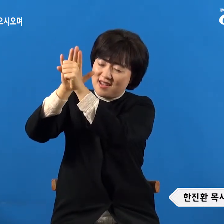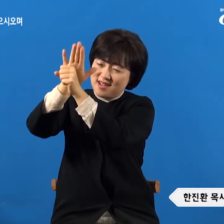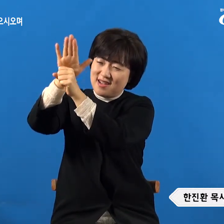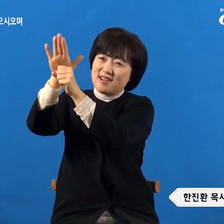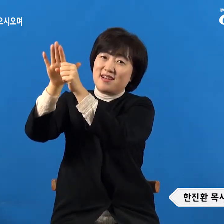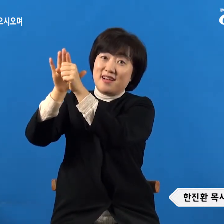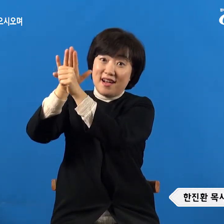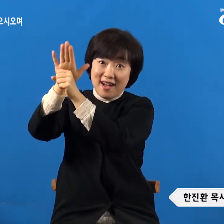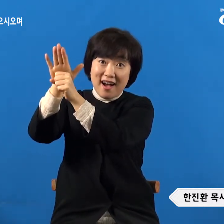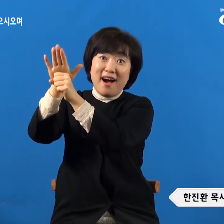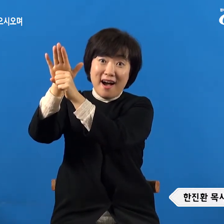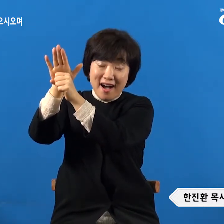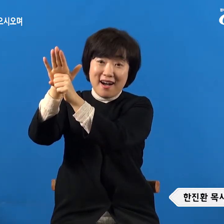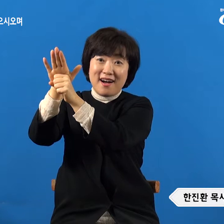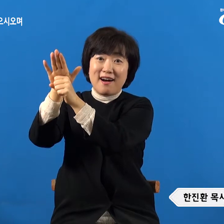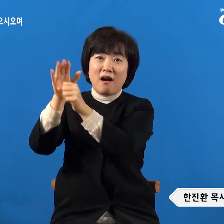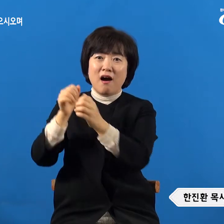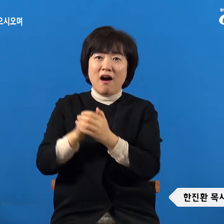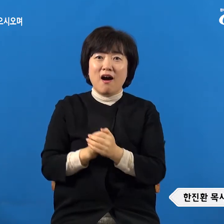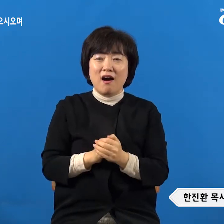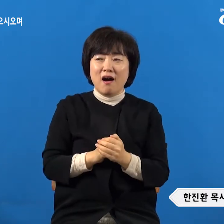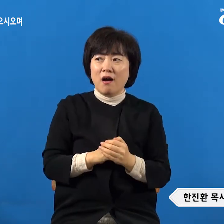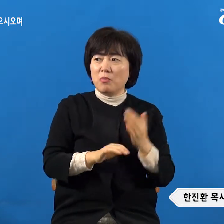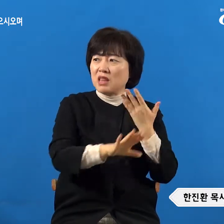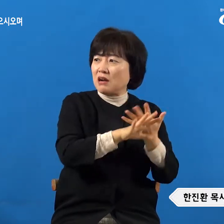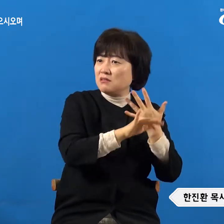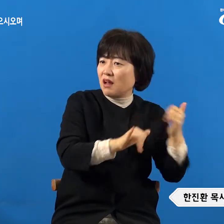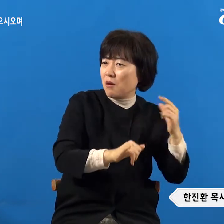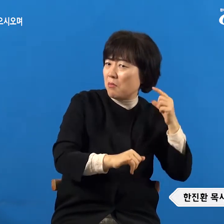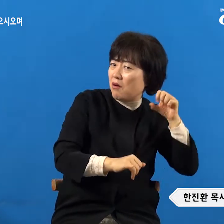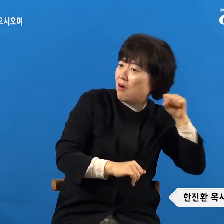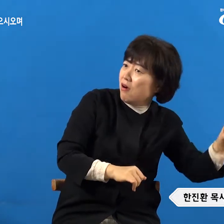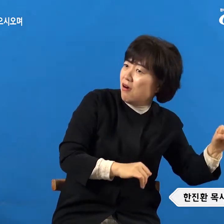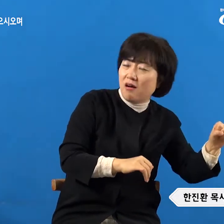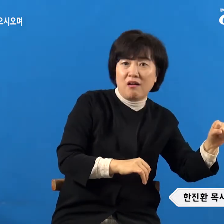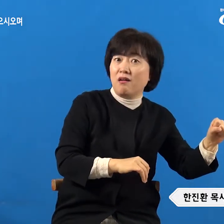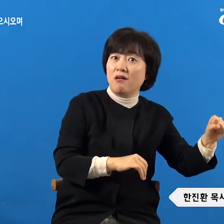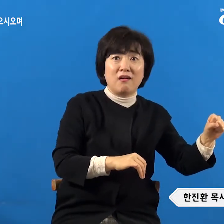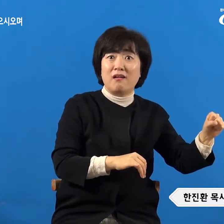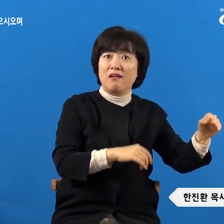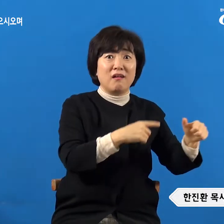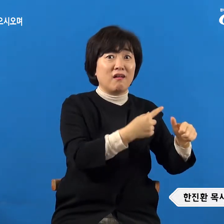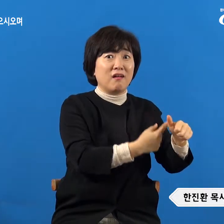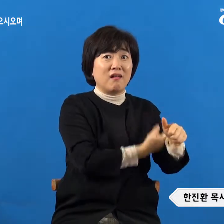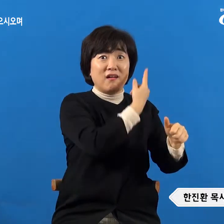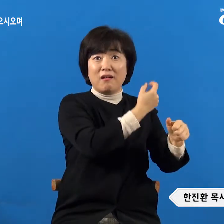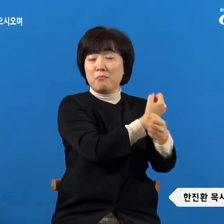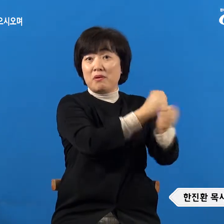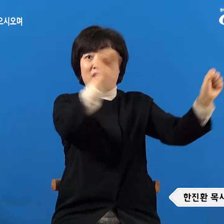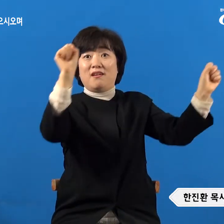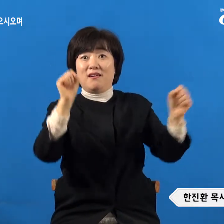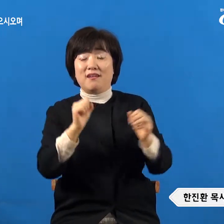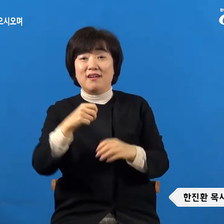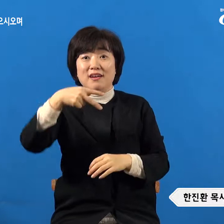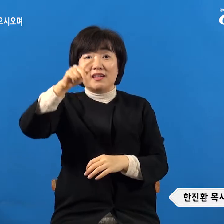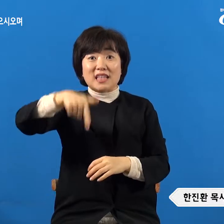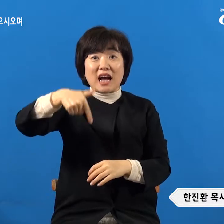그러면 지긋지긋한 인정 중독에서 해방될 수 있습니다. 삭개오가 그랬지